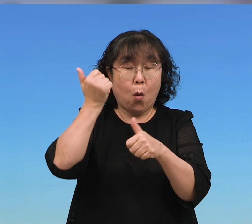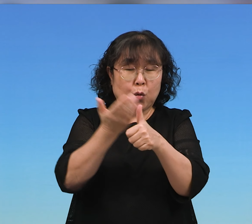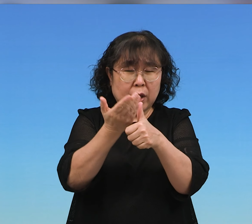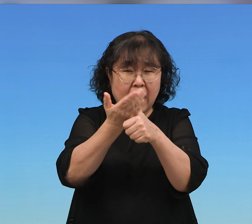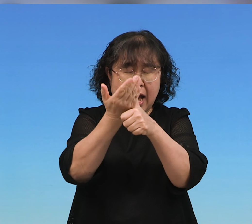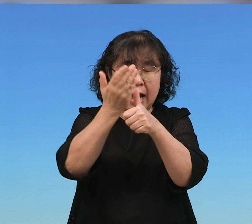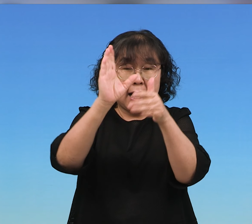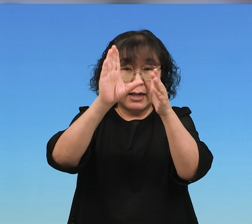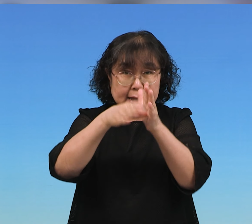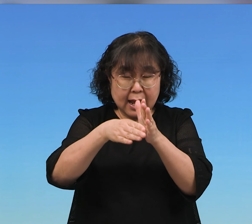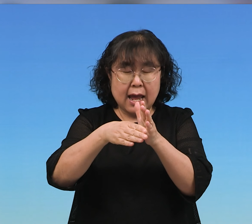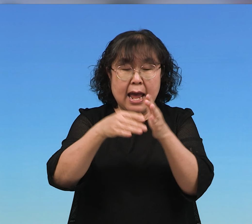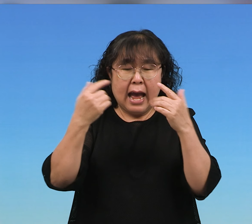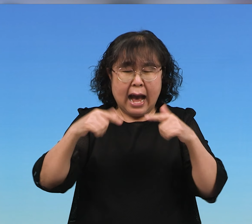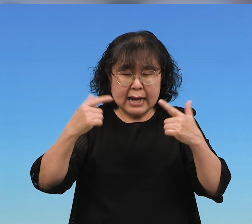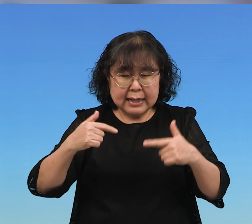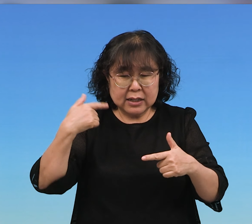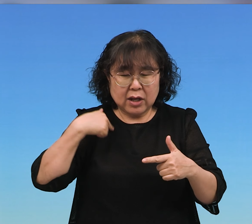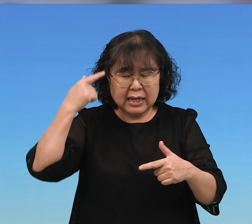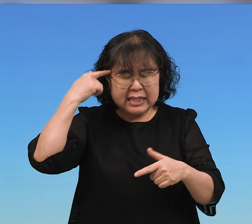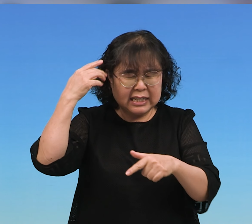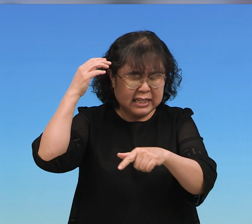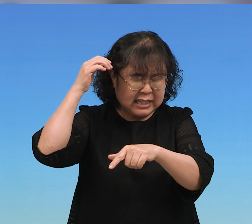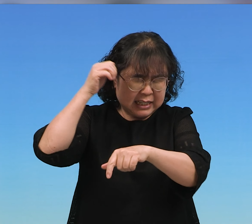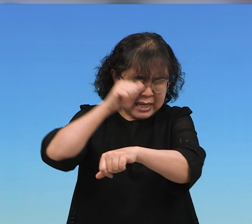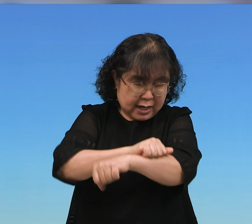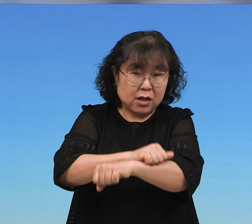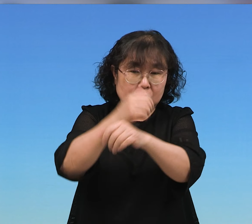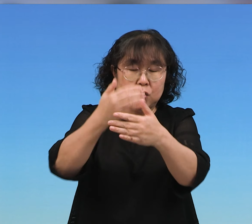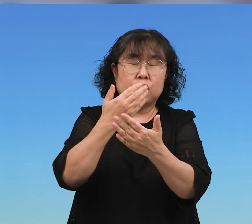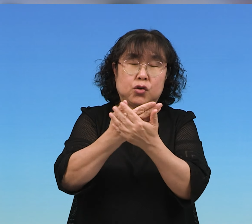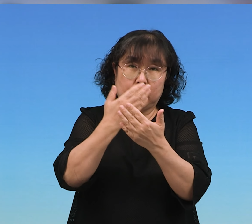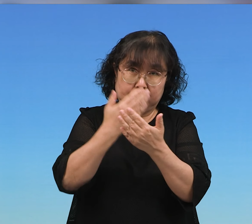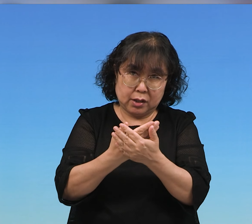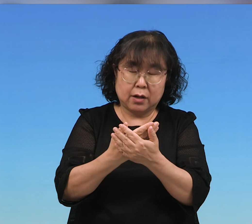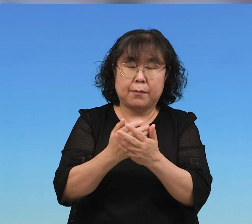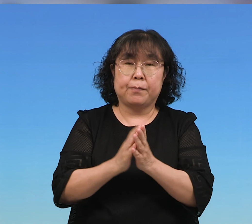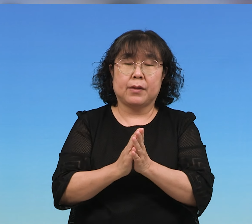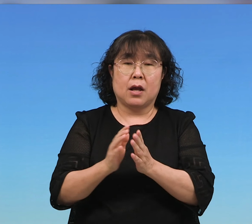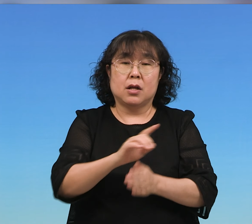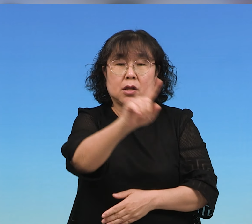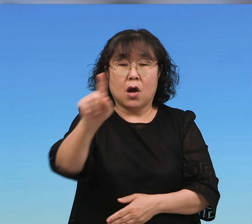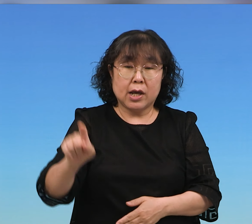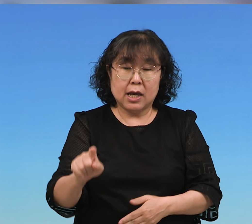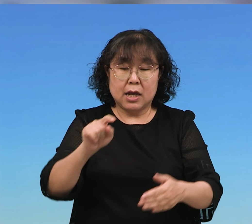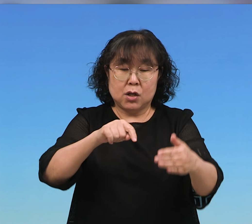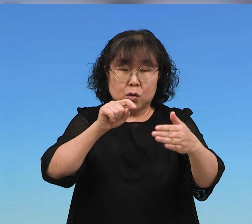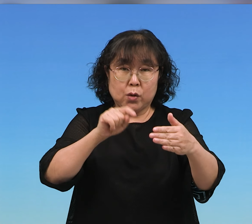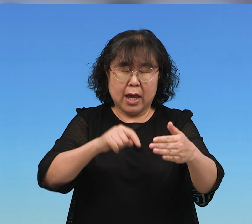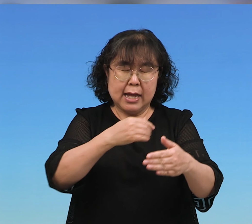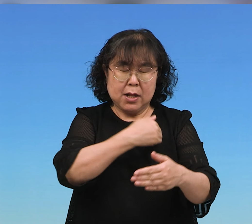하나님 지혜를 주시기 원합니다. 어떻게 이렇게 지혜가 없는지. 그래서 하나님 너희